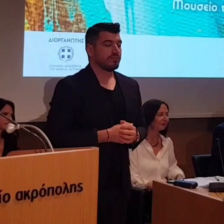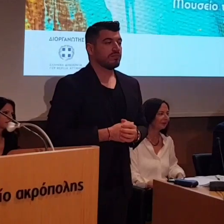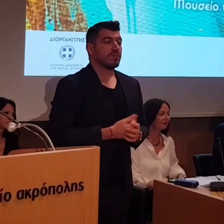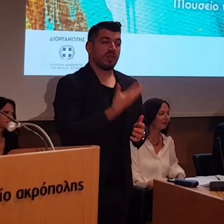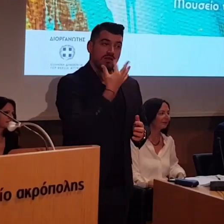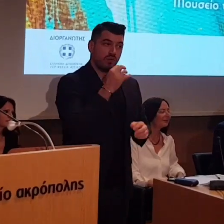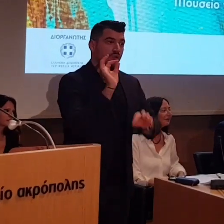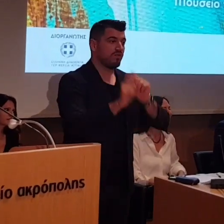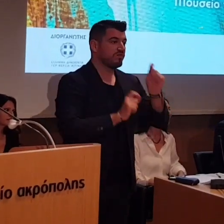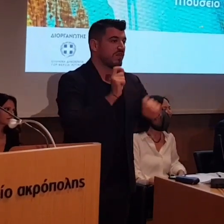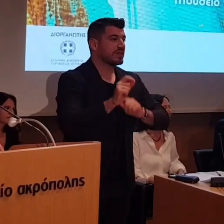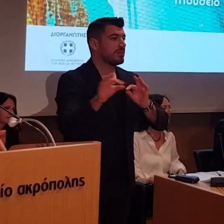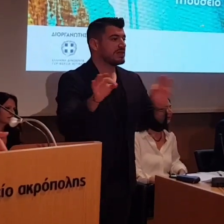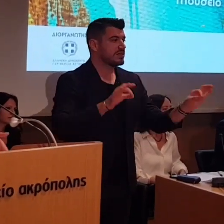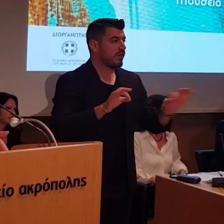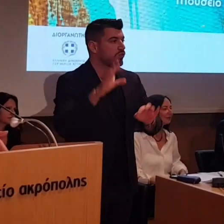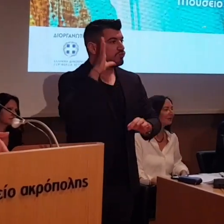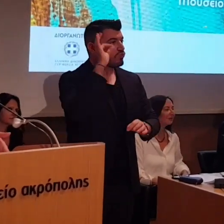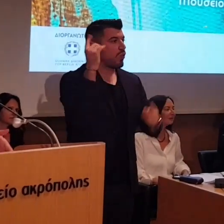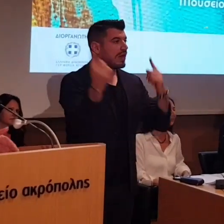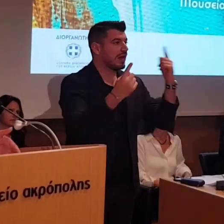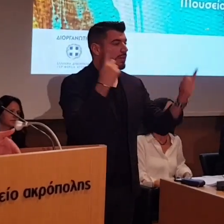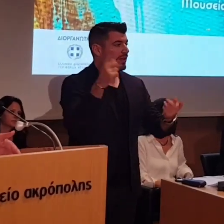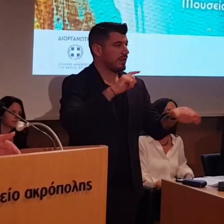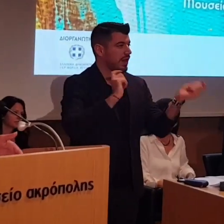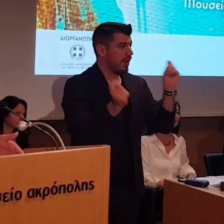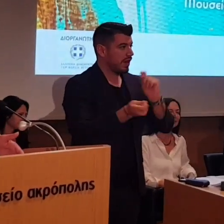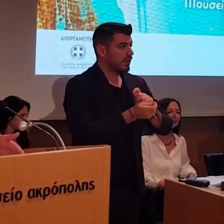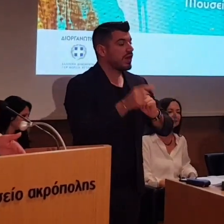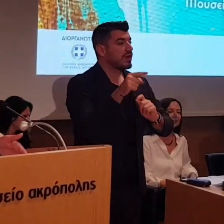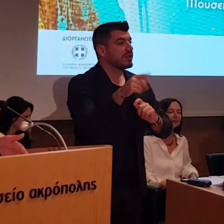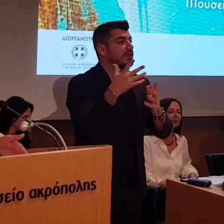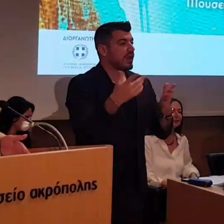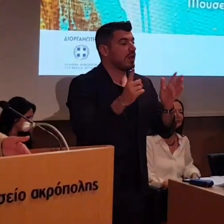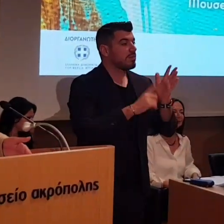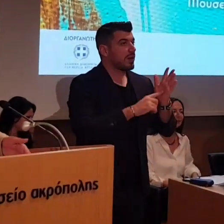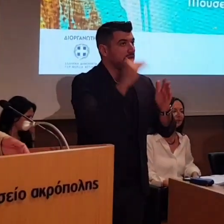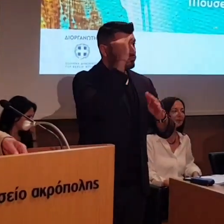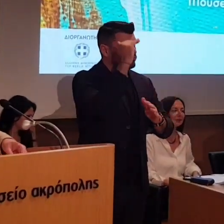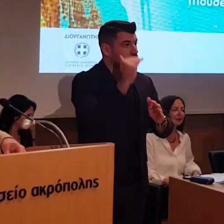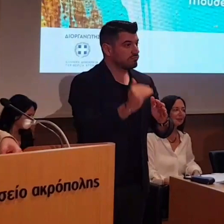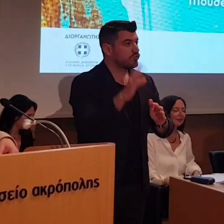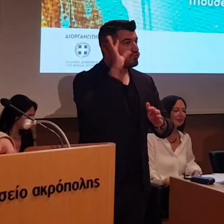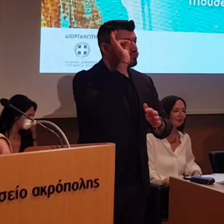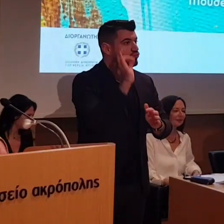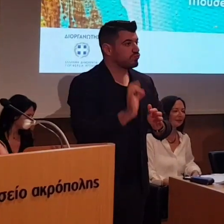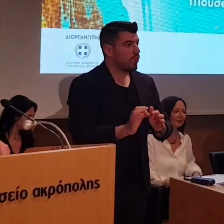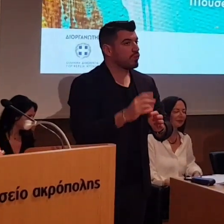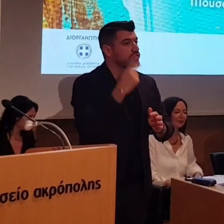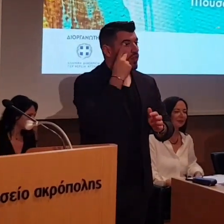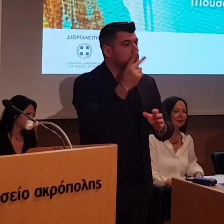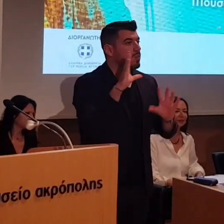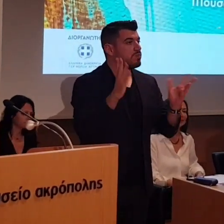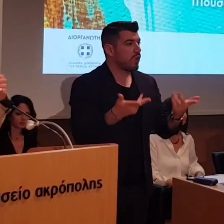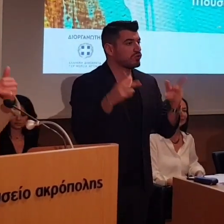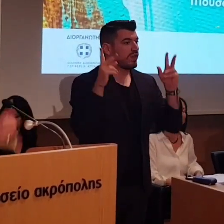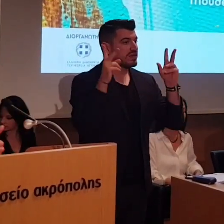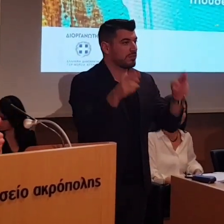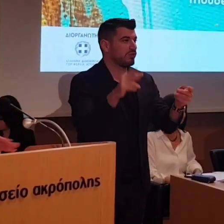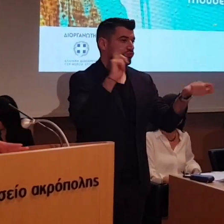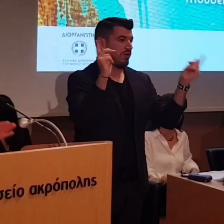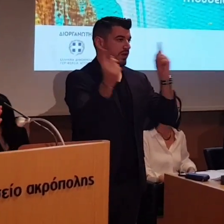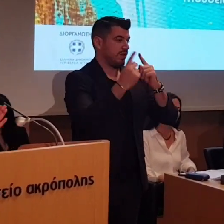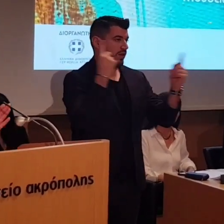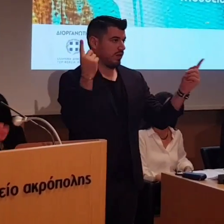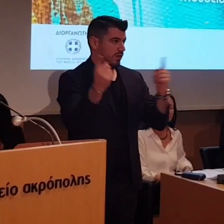Σχέδιο για την Προσαρμογή στην Κλιματική Αλλαγή, με στόχο την ιεράρχηση των απαραίτητων μέτρων και δράσεων προσαρμογής στην κλιματική αλλαγή για